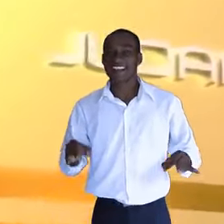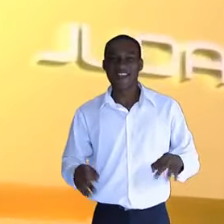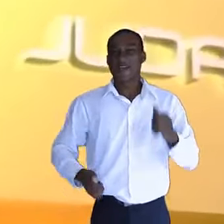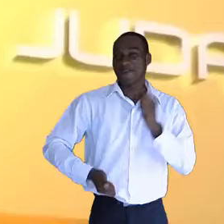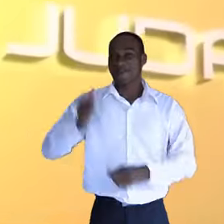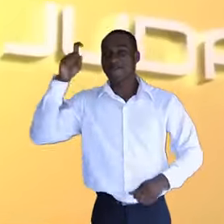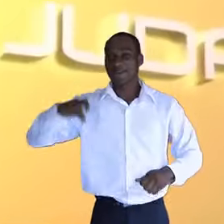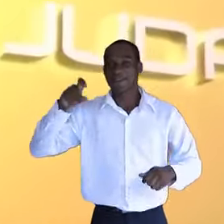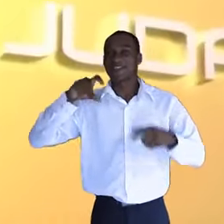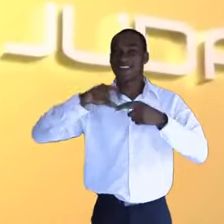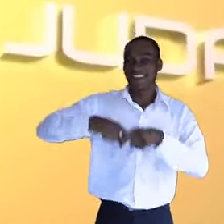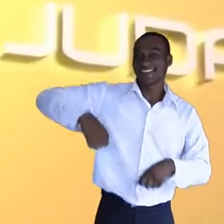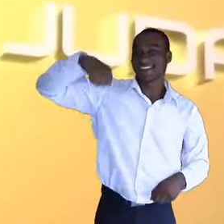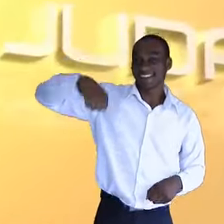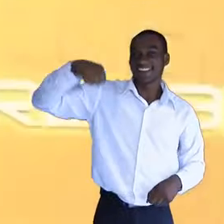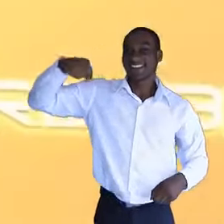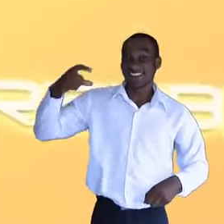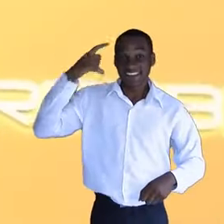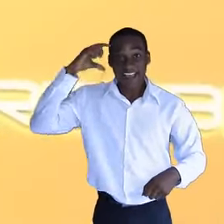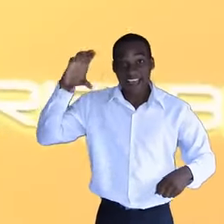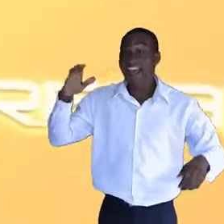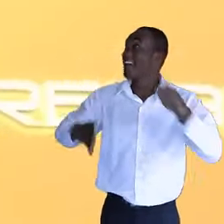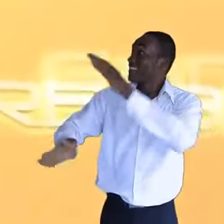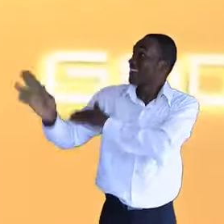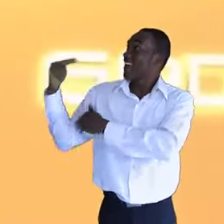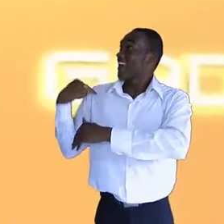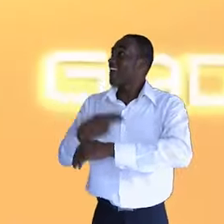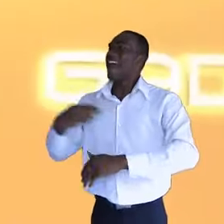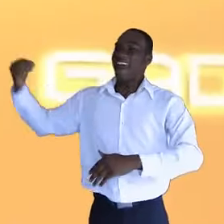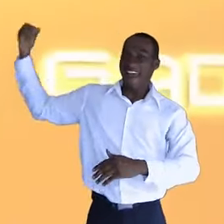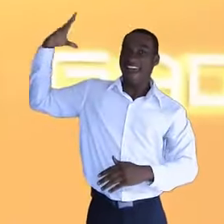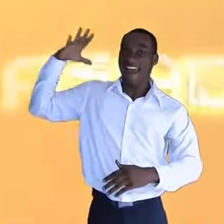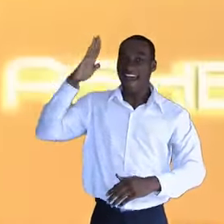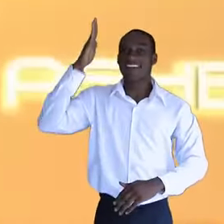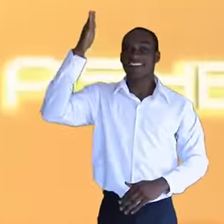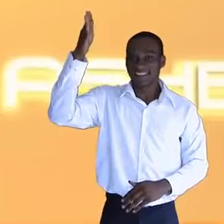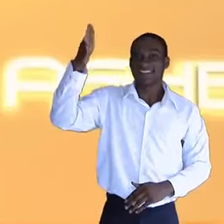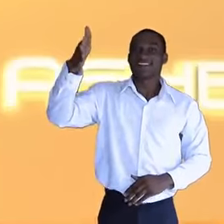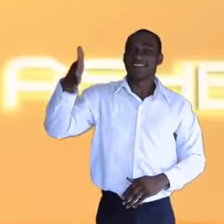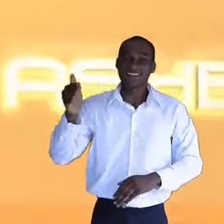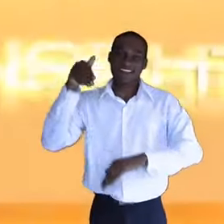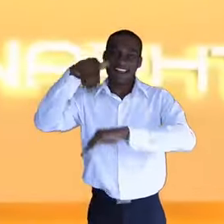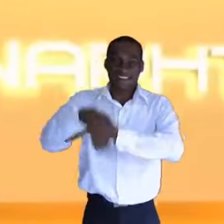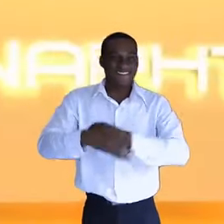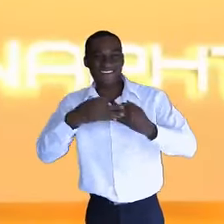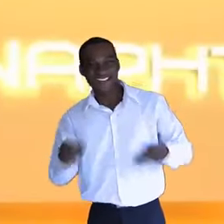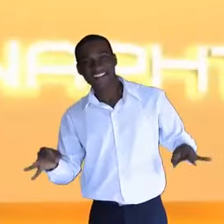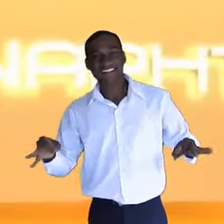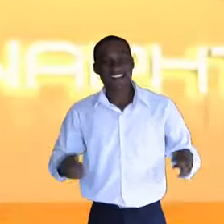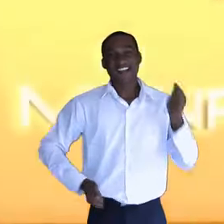de nuit, plus besoin d'une lampe, ni lumière du soleil, Dieu nous éclairera. Il n'y aura plus de